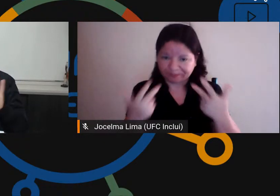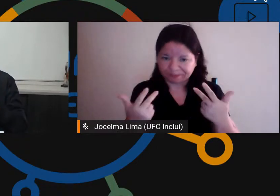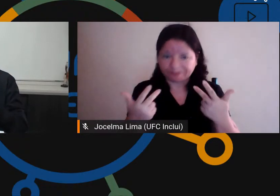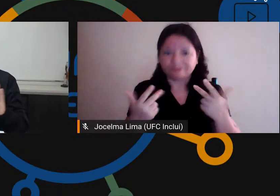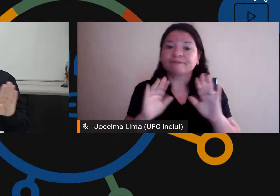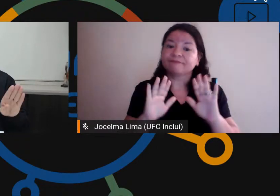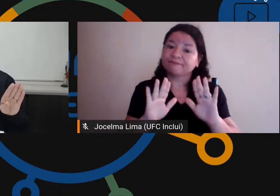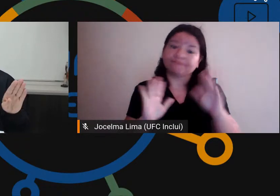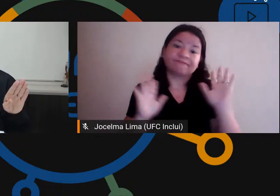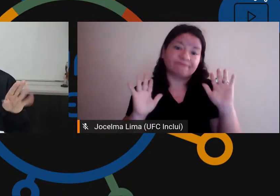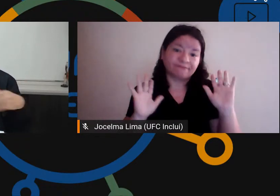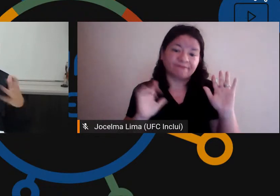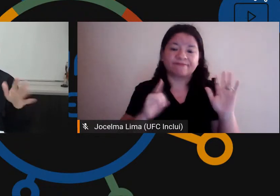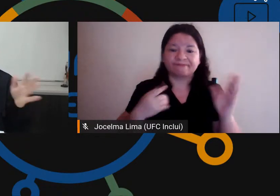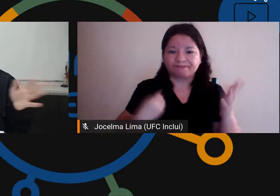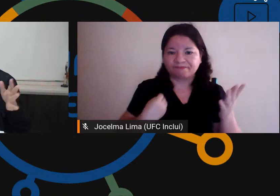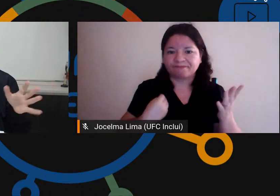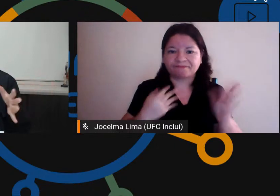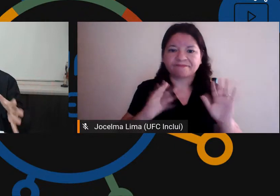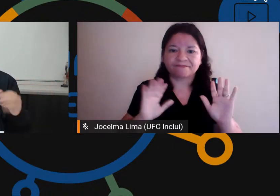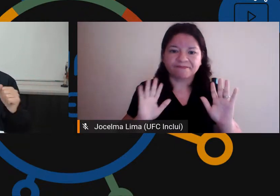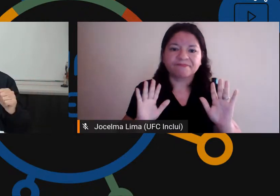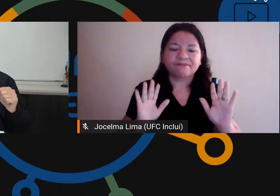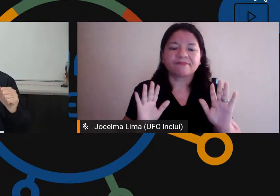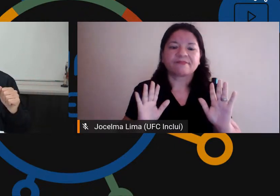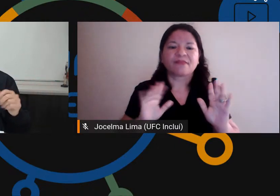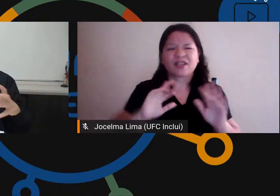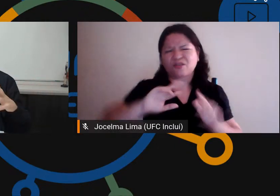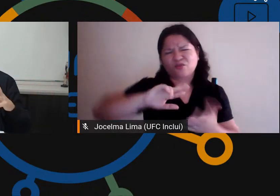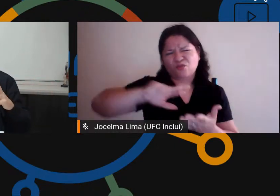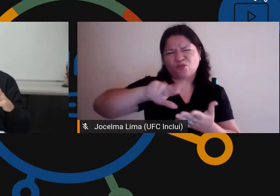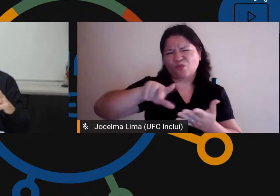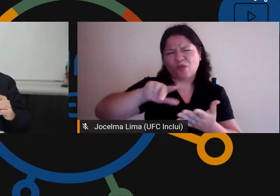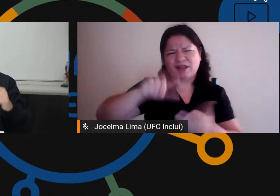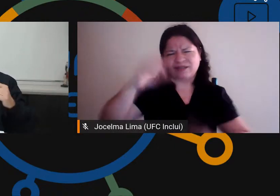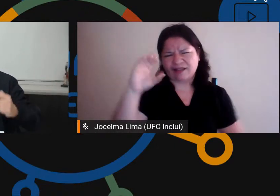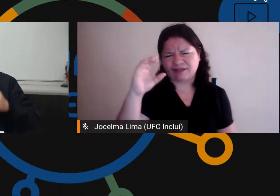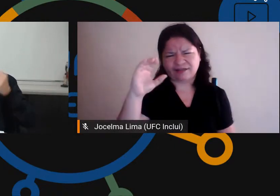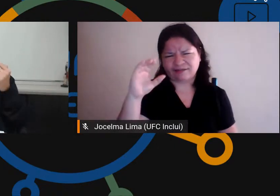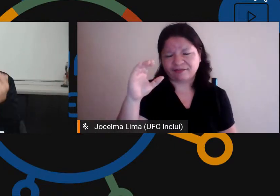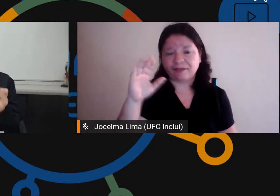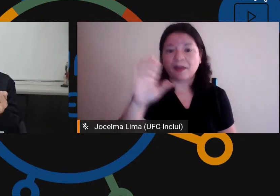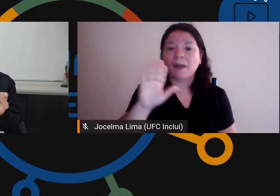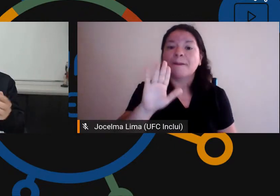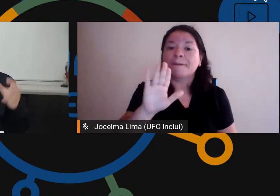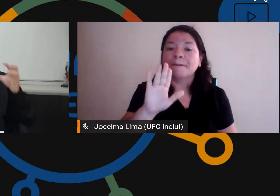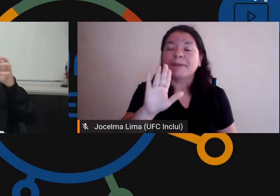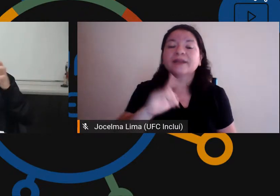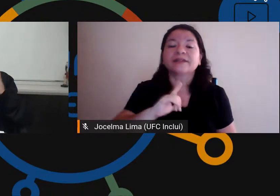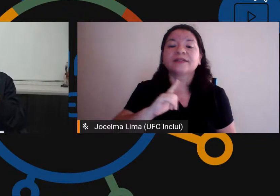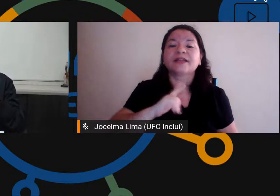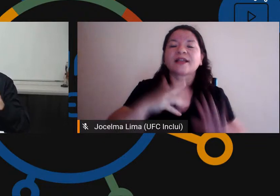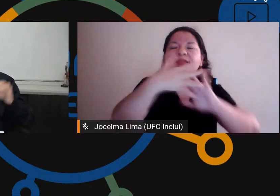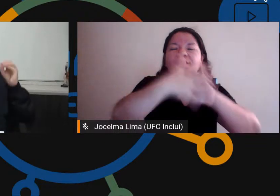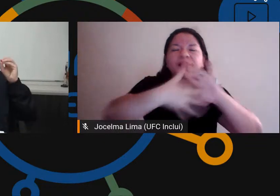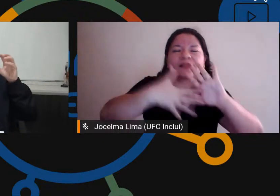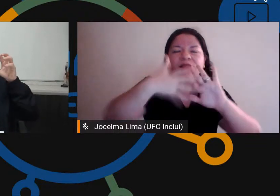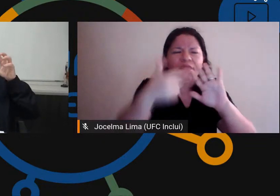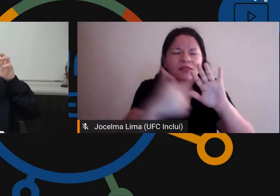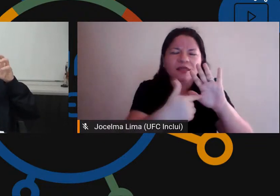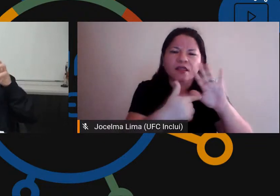esse tipo de coisa, é um texto opinativo. Isso não é ciência. Agora, o texto que produz conhecimento novo, todo